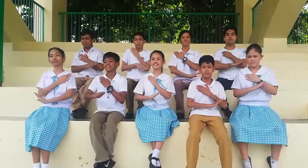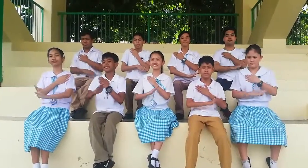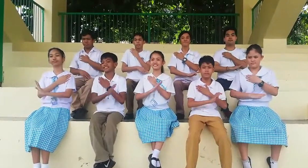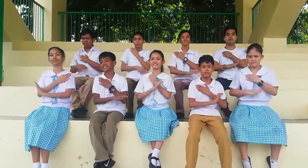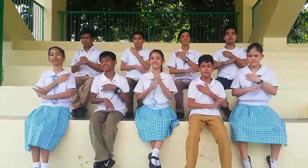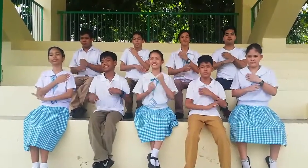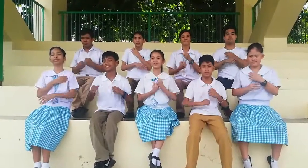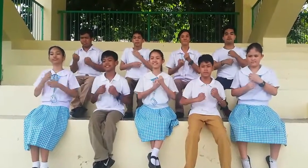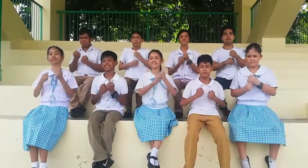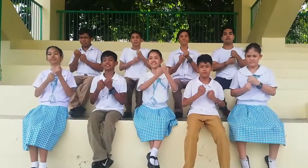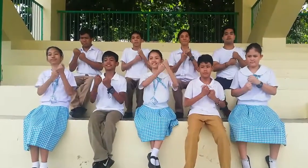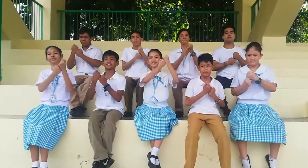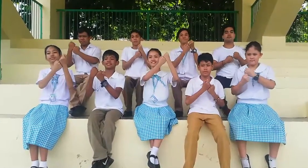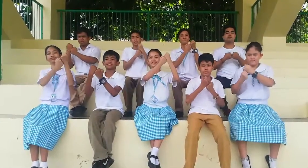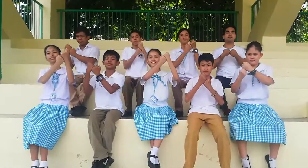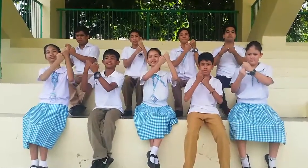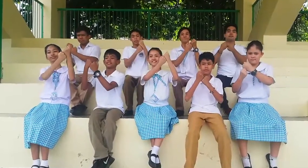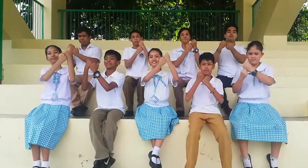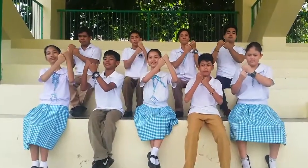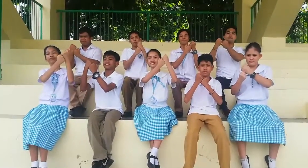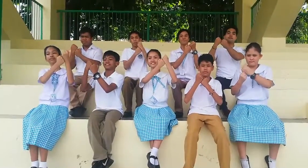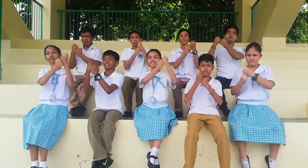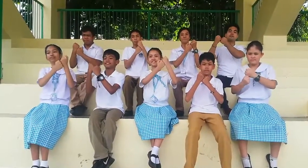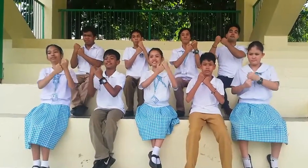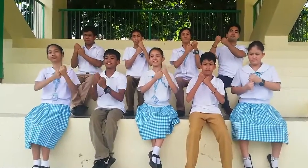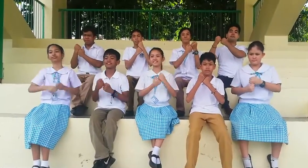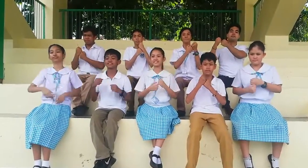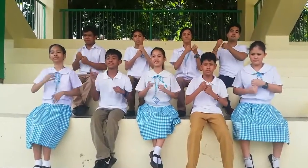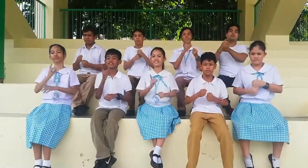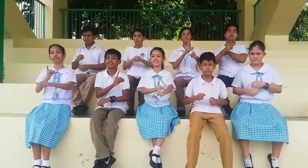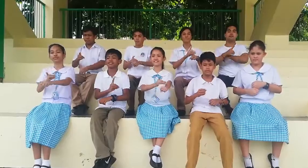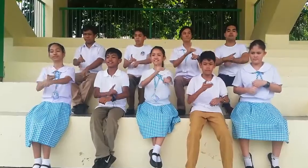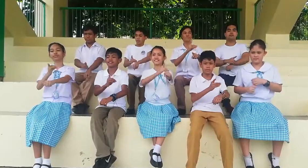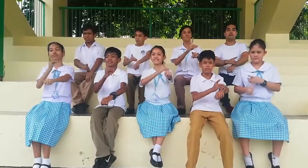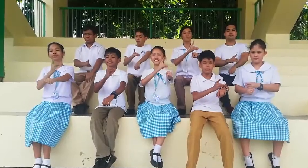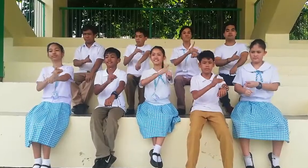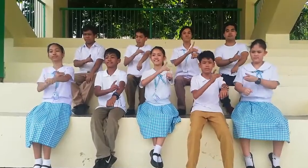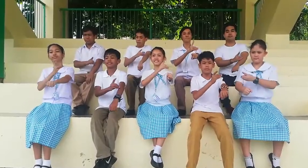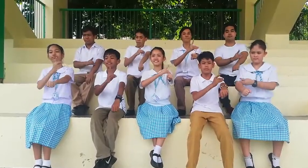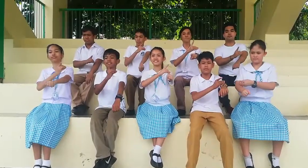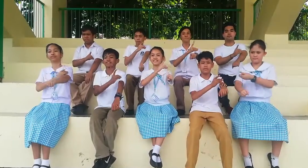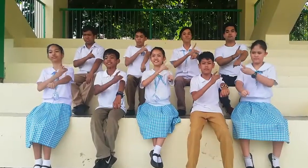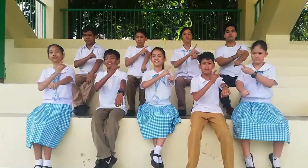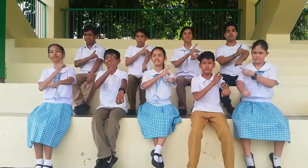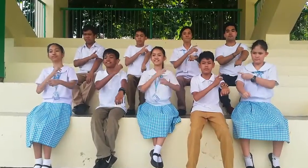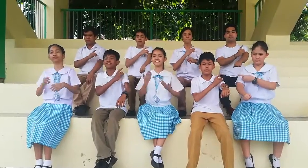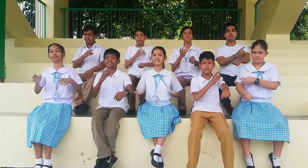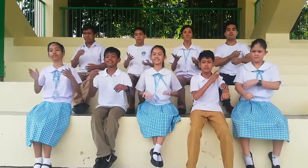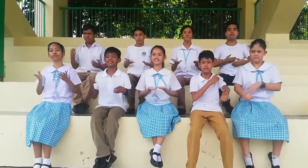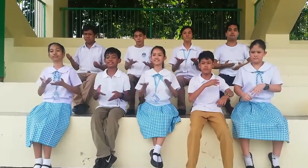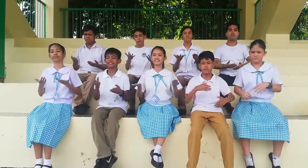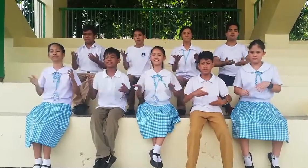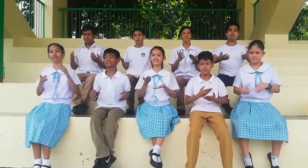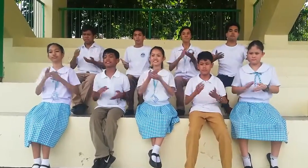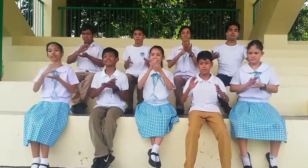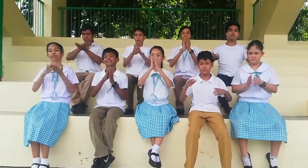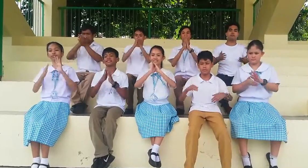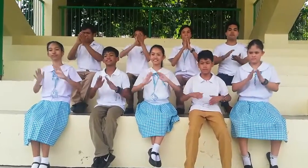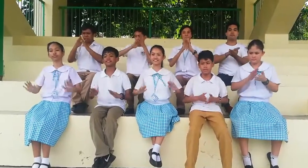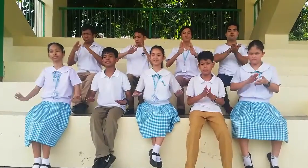Sulong sa kaung laran Ito'y